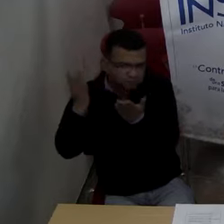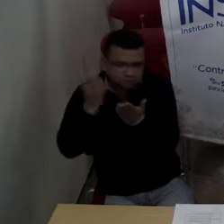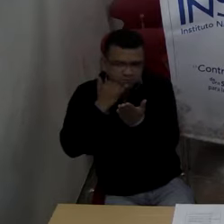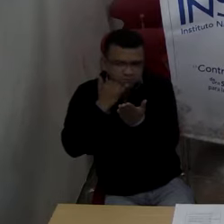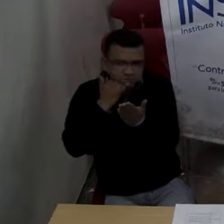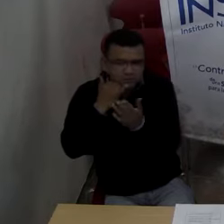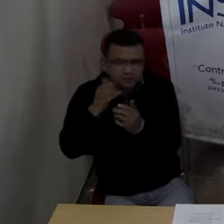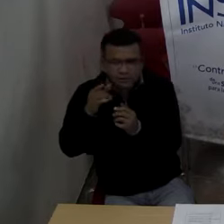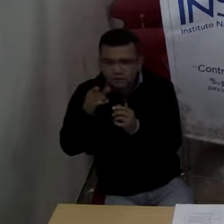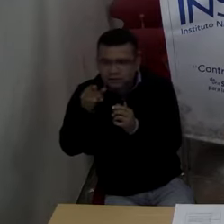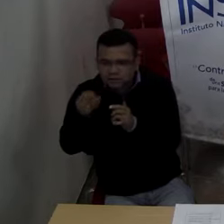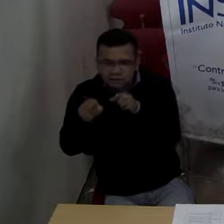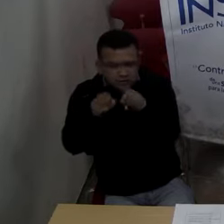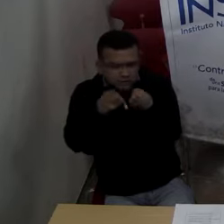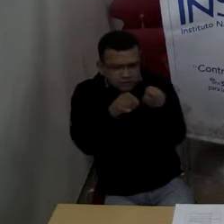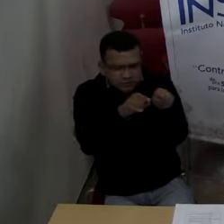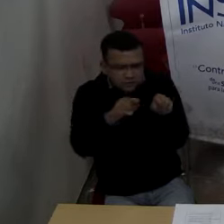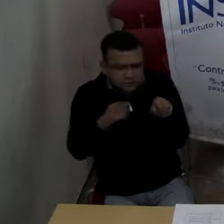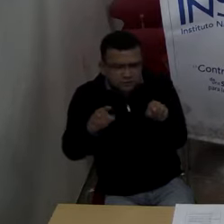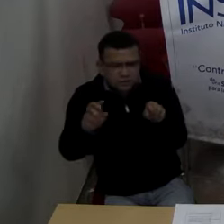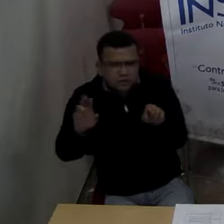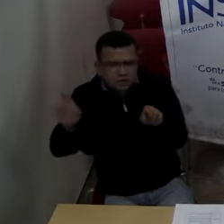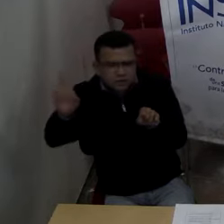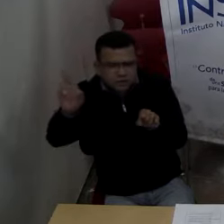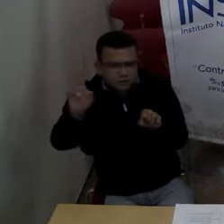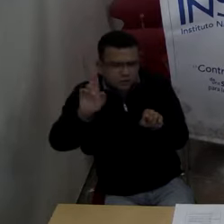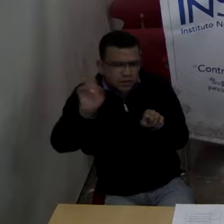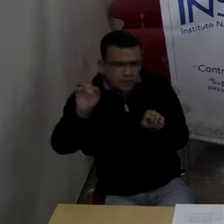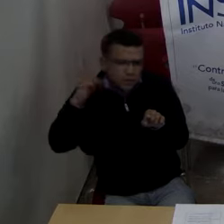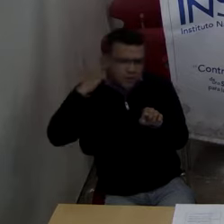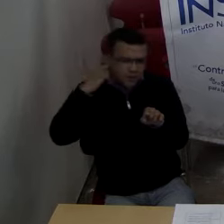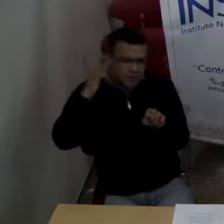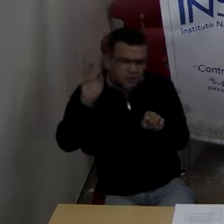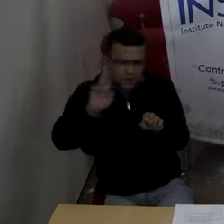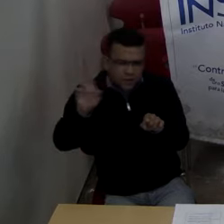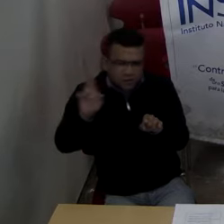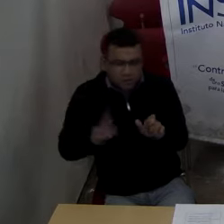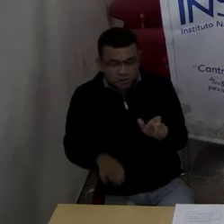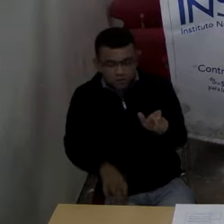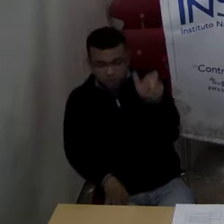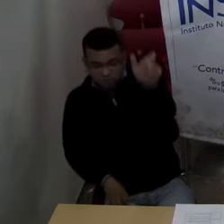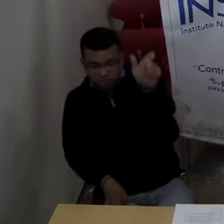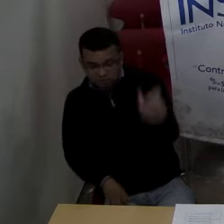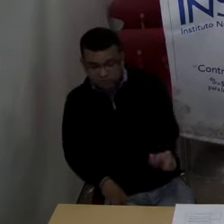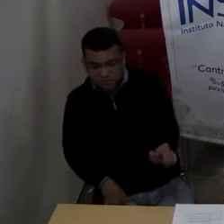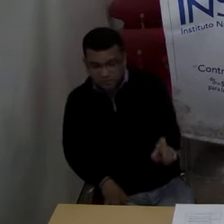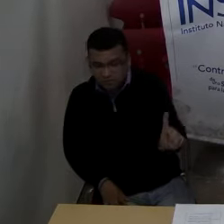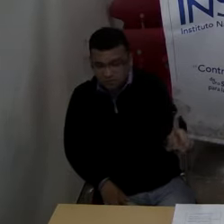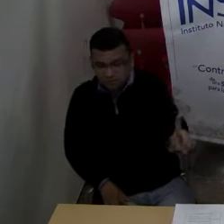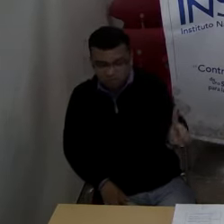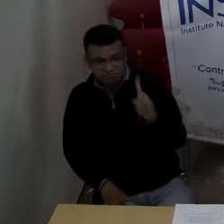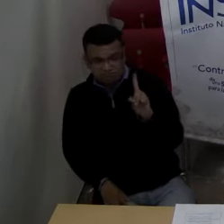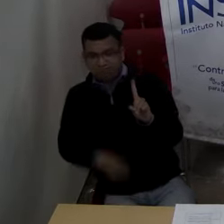ruido nos ayuda a identificar, por ejemplo, un hablante primario en presencia del ruido de